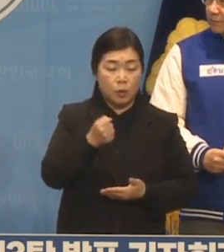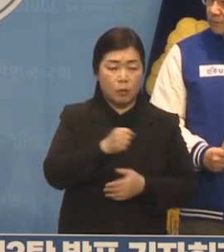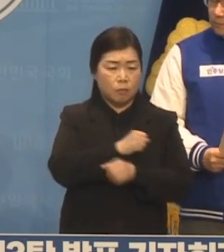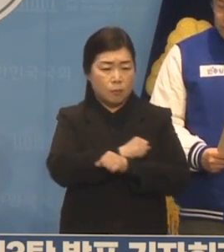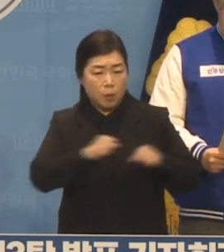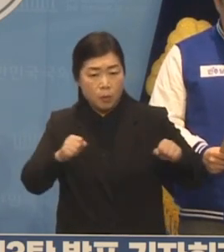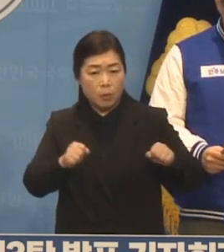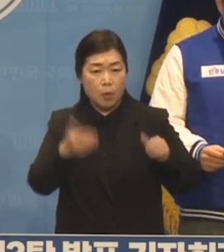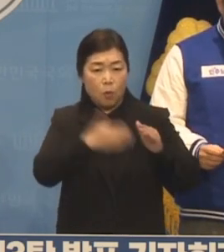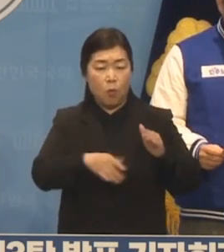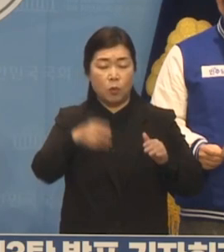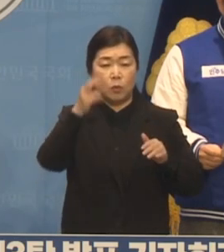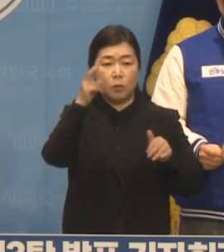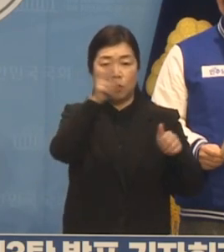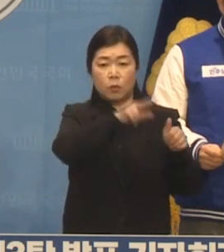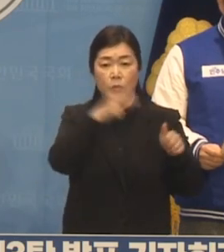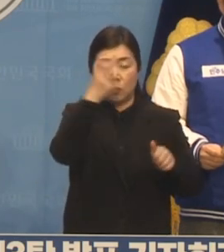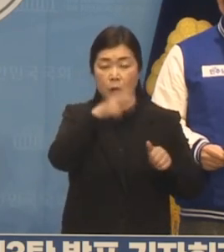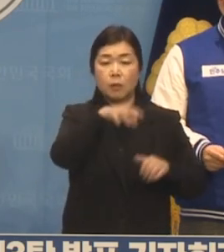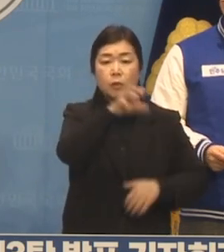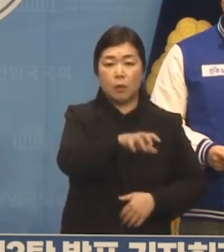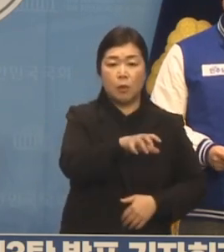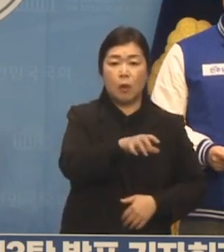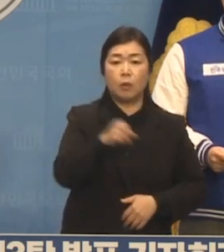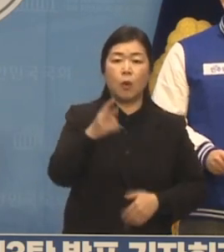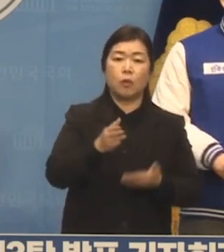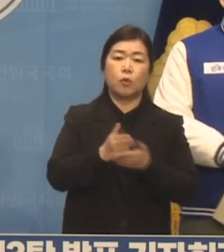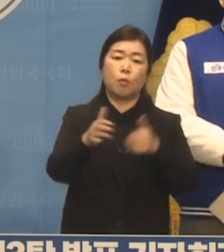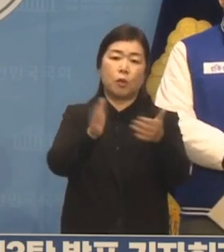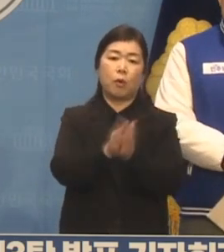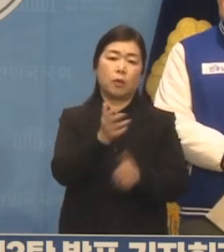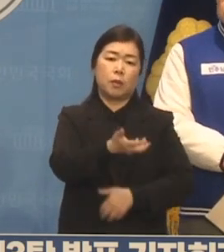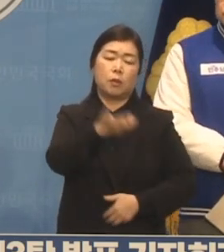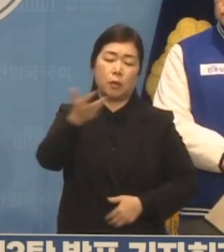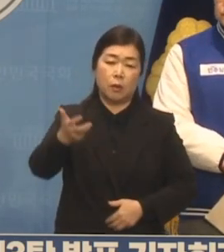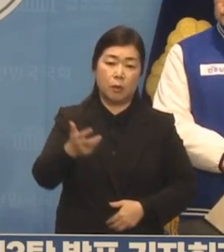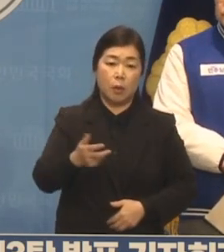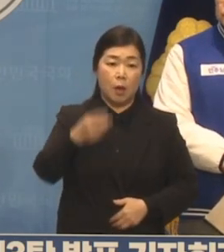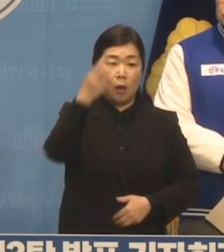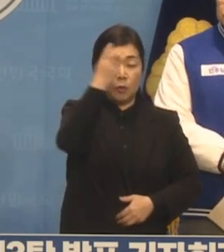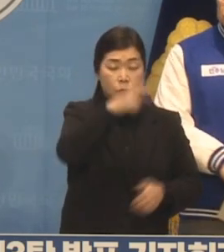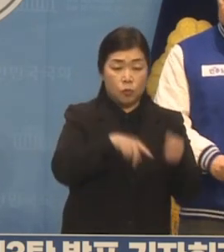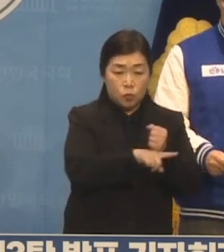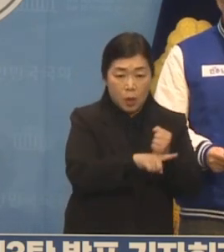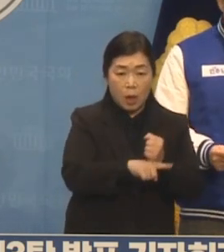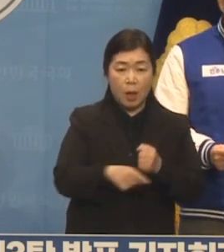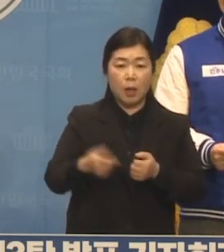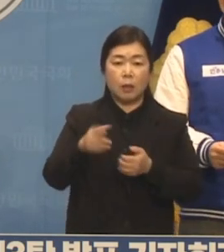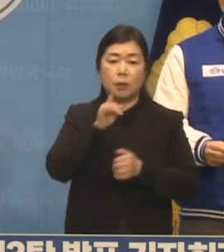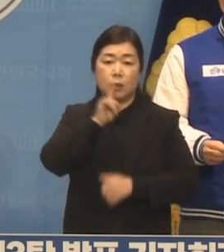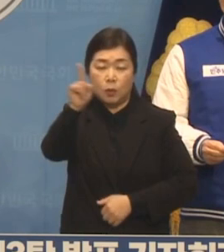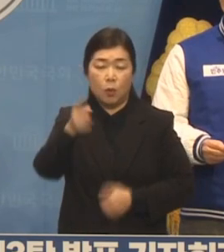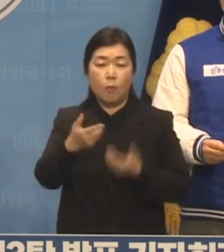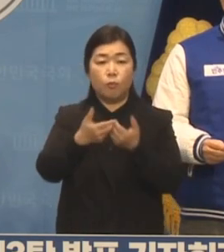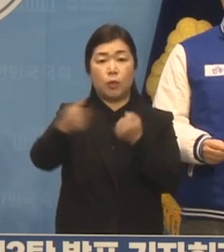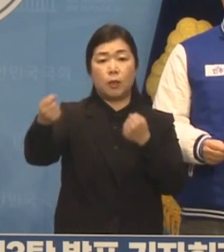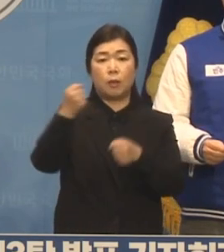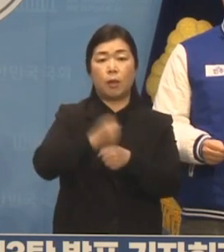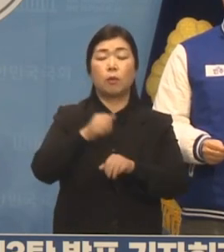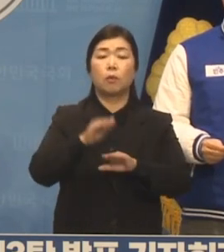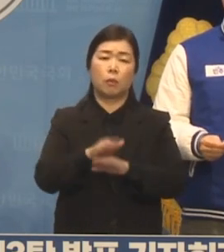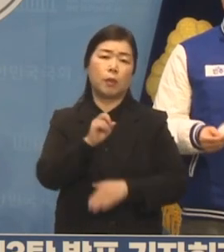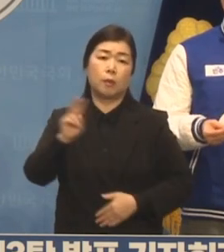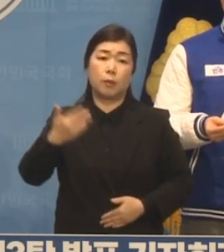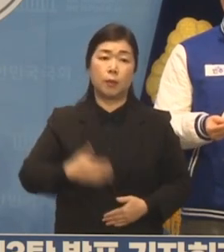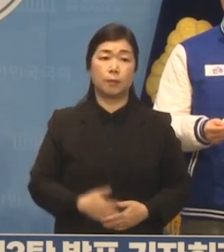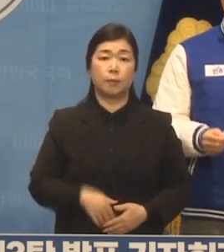공수처와 경찰의 전문 수사기관으로 이전하는 수사 기소 분리와 협력을 완성하는 로드맵을 만들어야